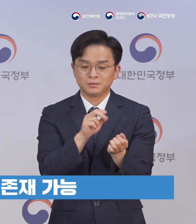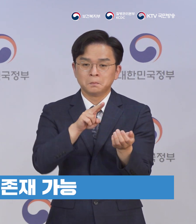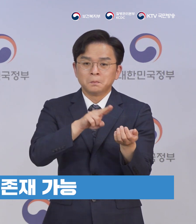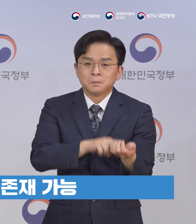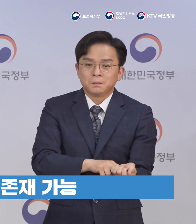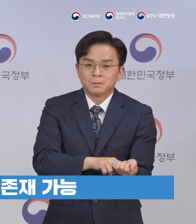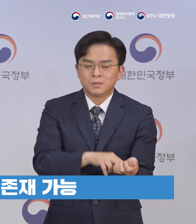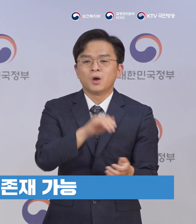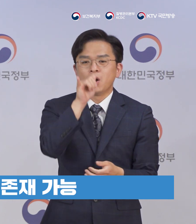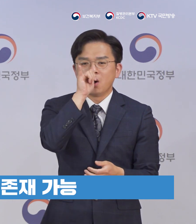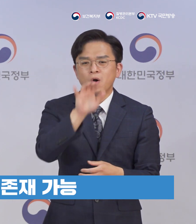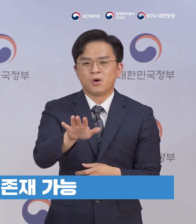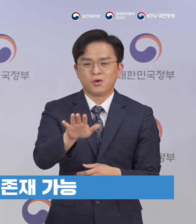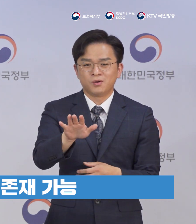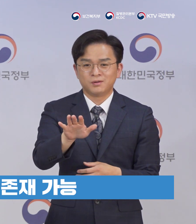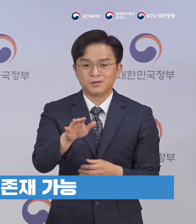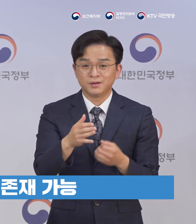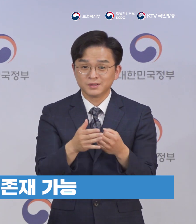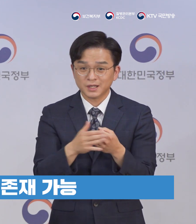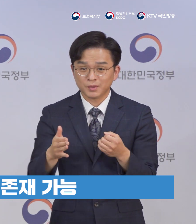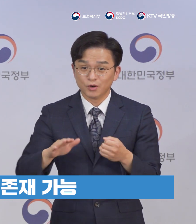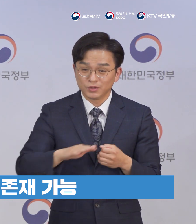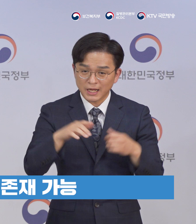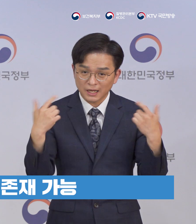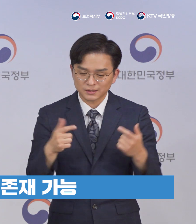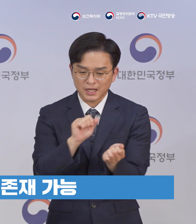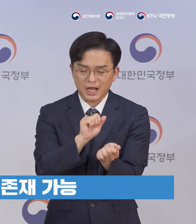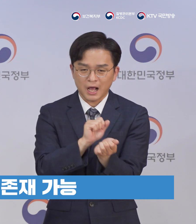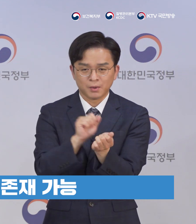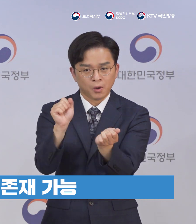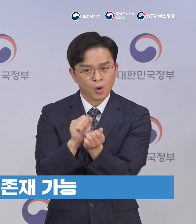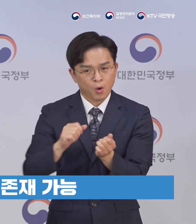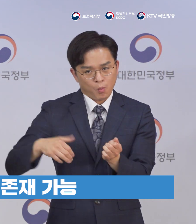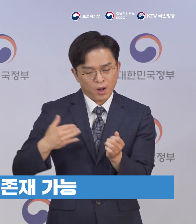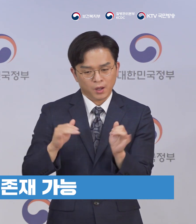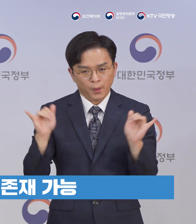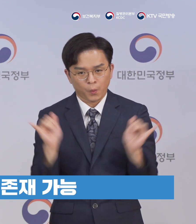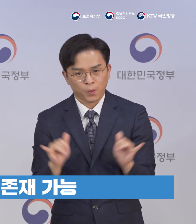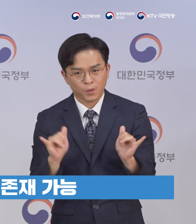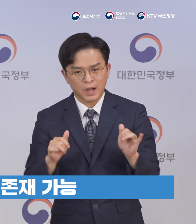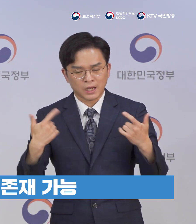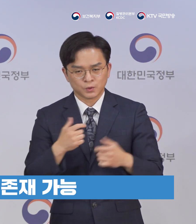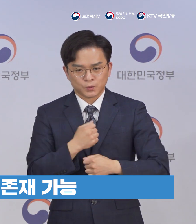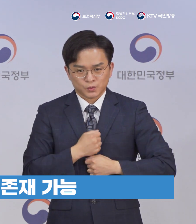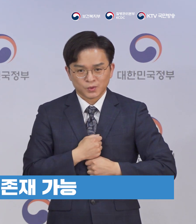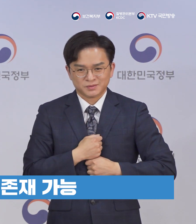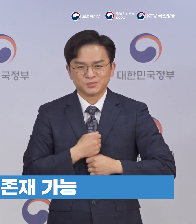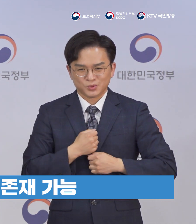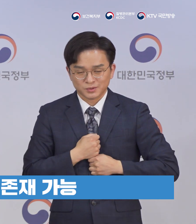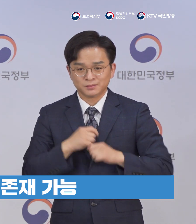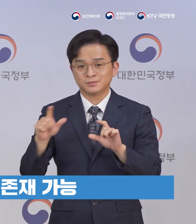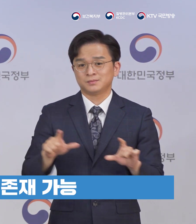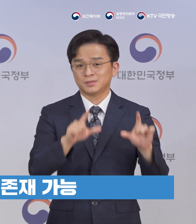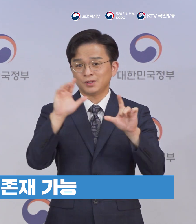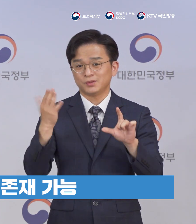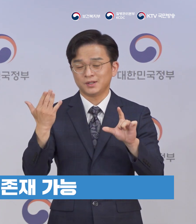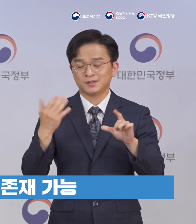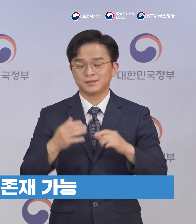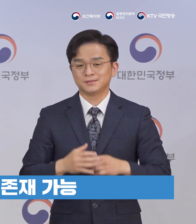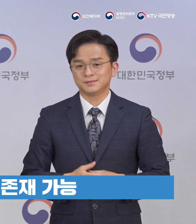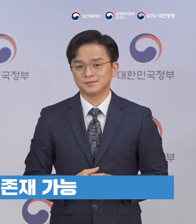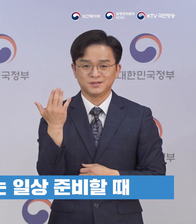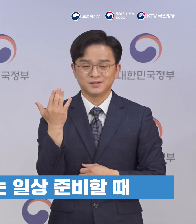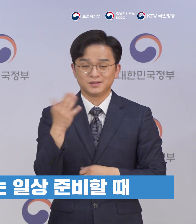의미합니다. 따라서 조용한 전파자가 언제나 존재할 수 있다는 가정을 하며 우리는 살아가야